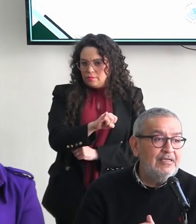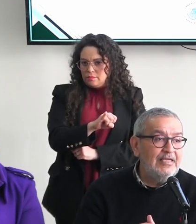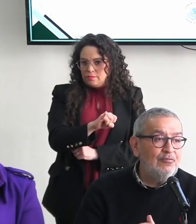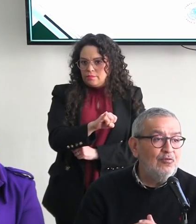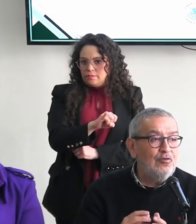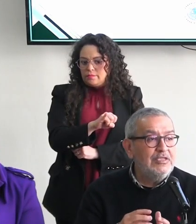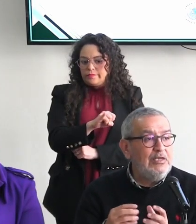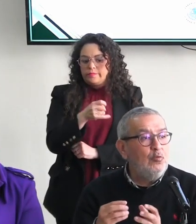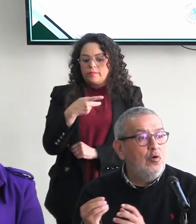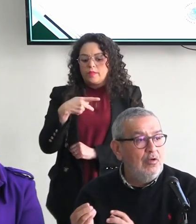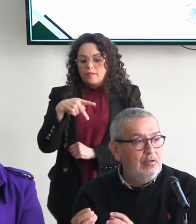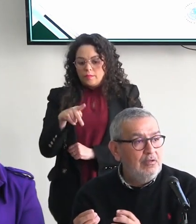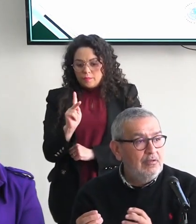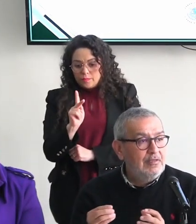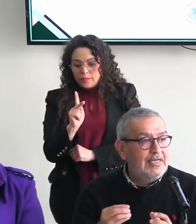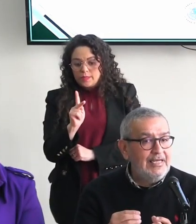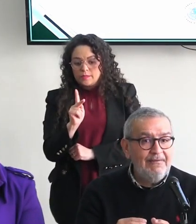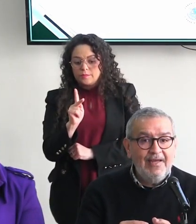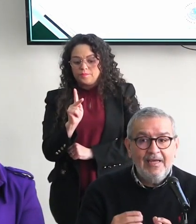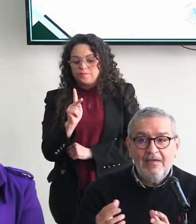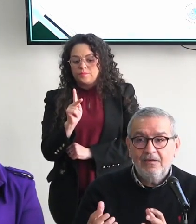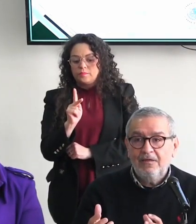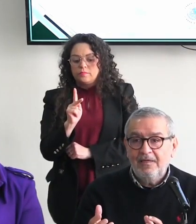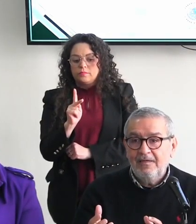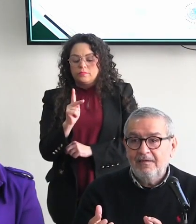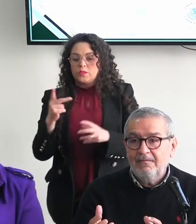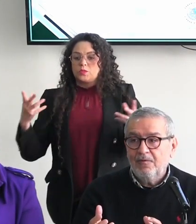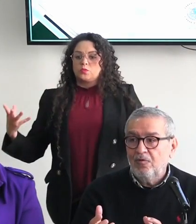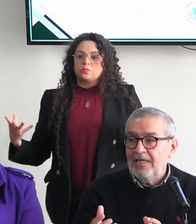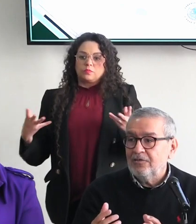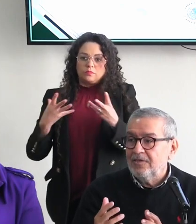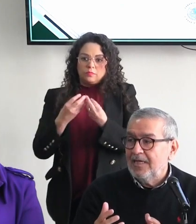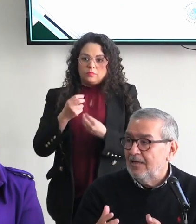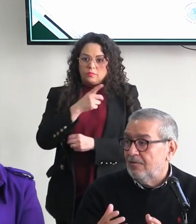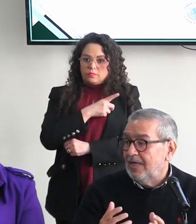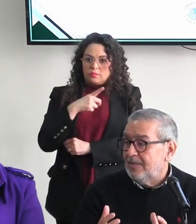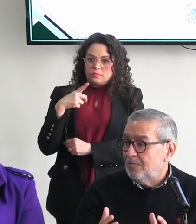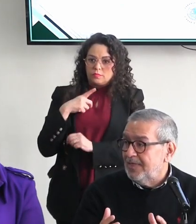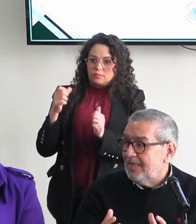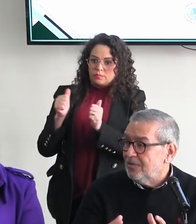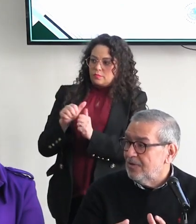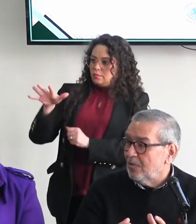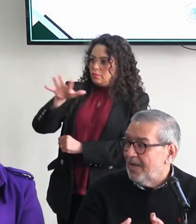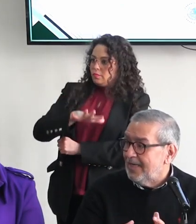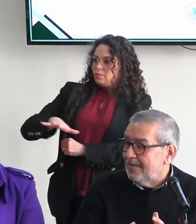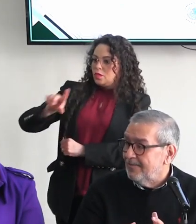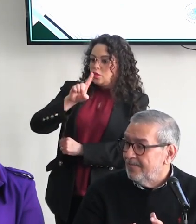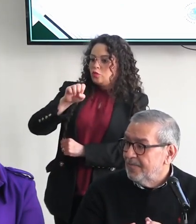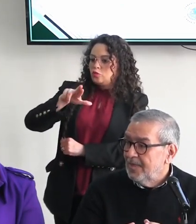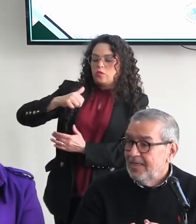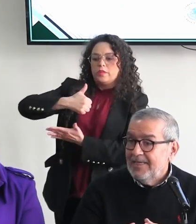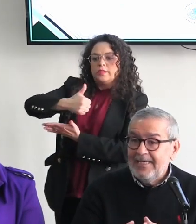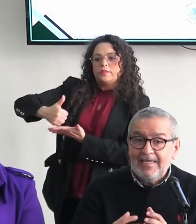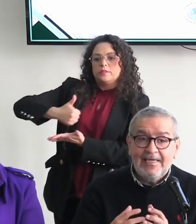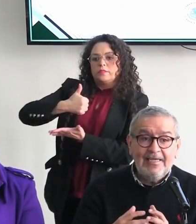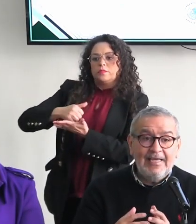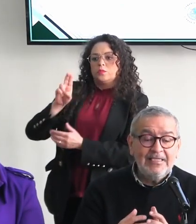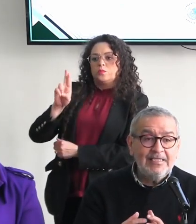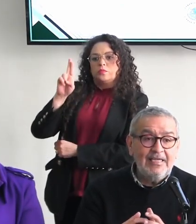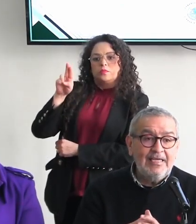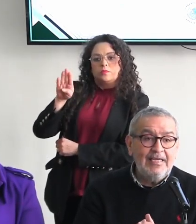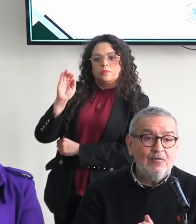es un continuo que va con la zona o la denominada zona urbana,